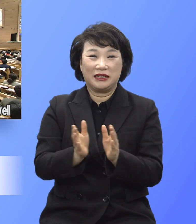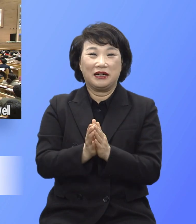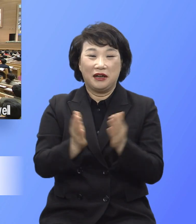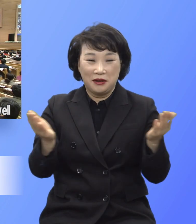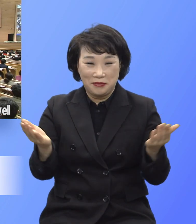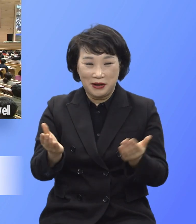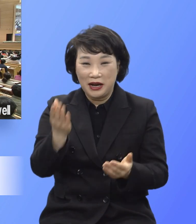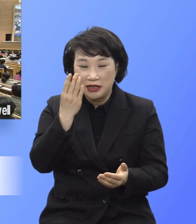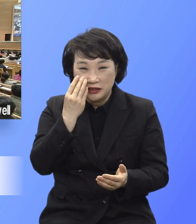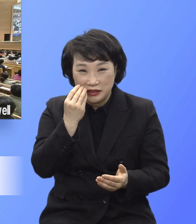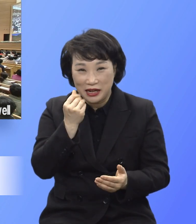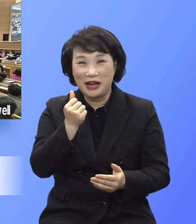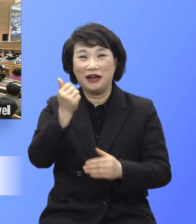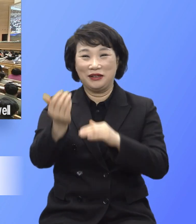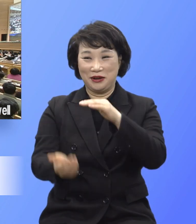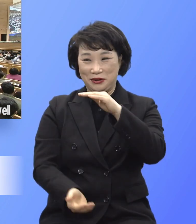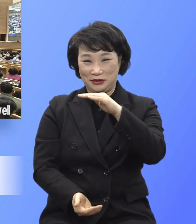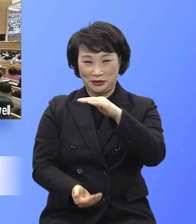만나든지